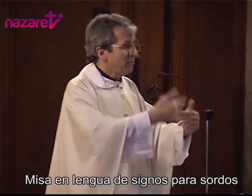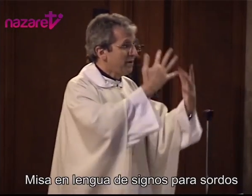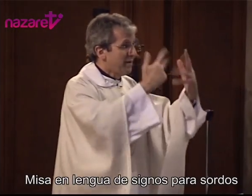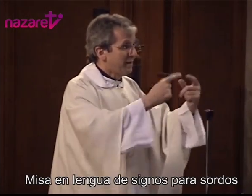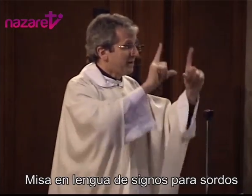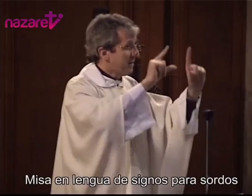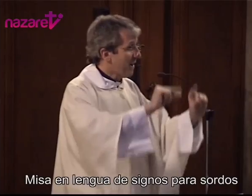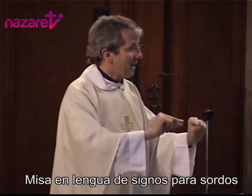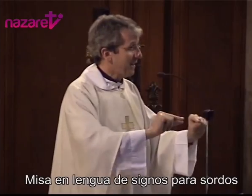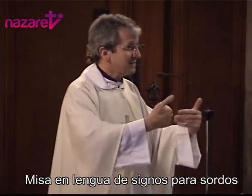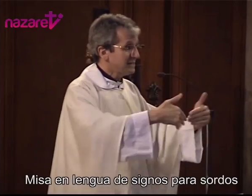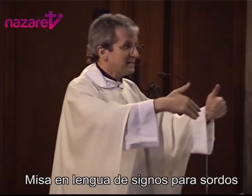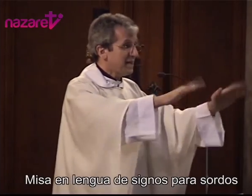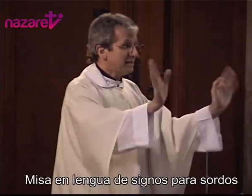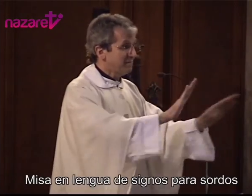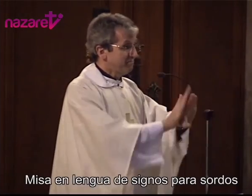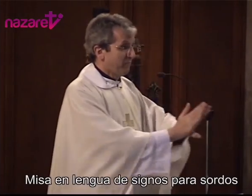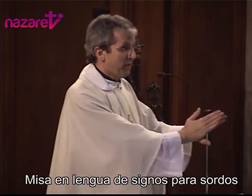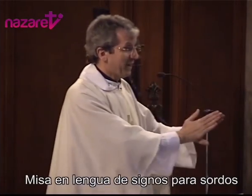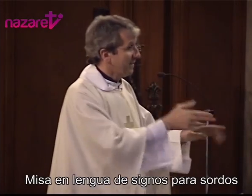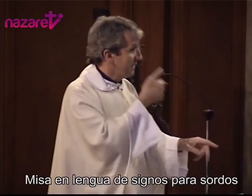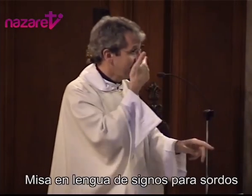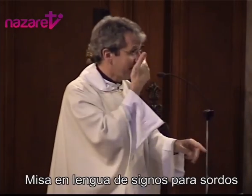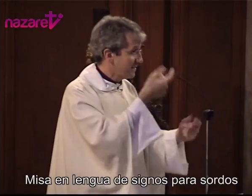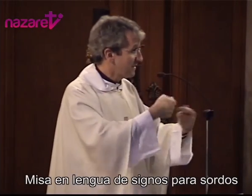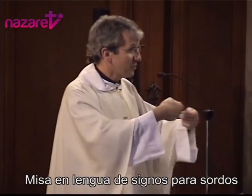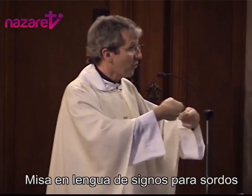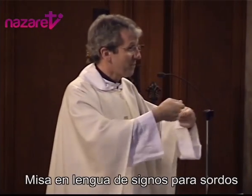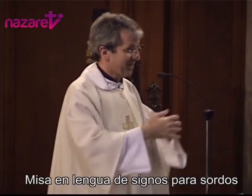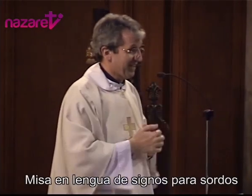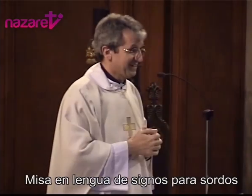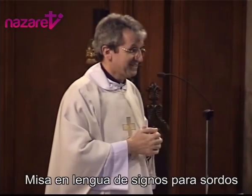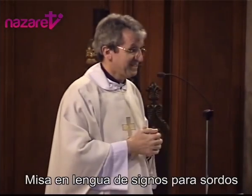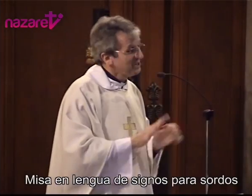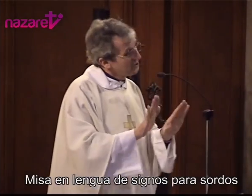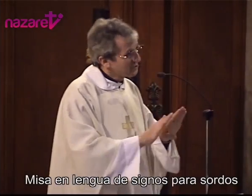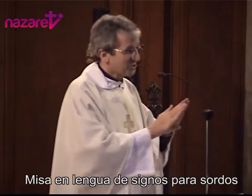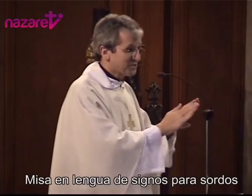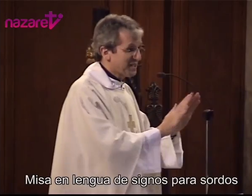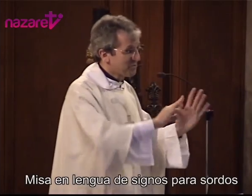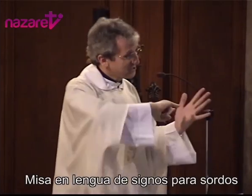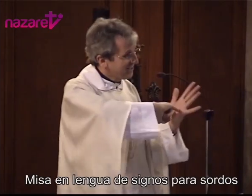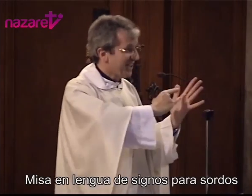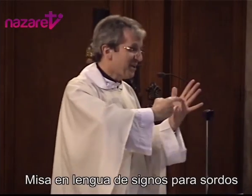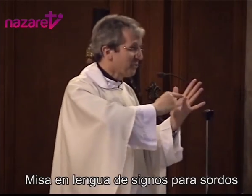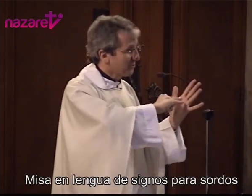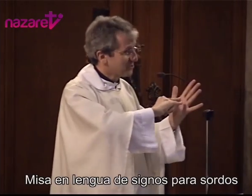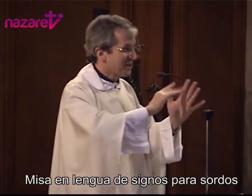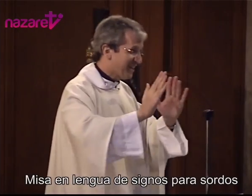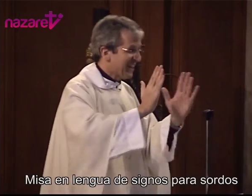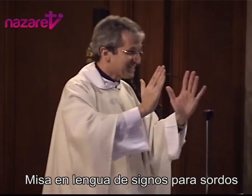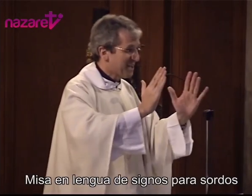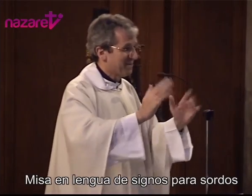apagado, rebajas y ya fuera, intereses comerciales. Nosotros estamos en